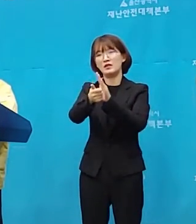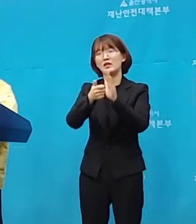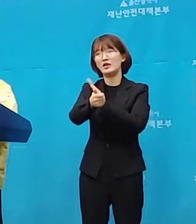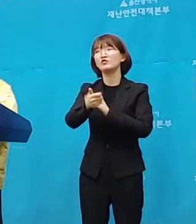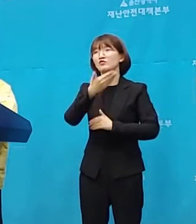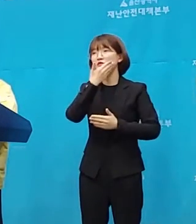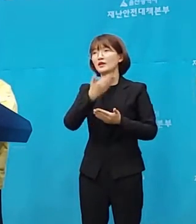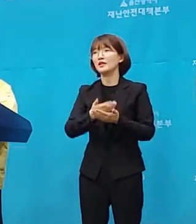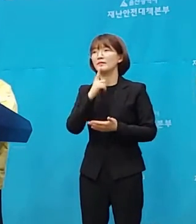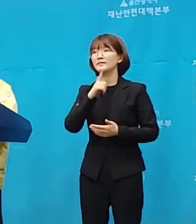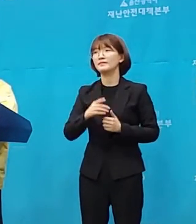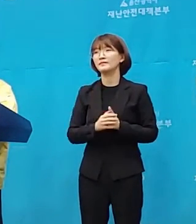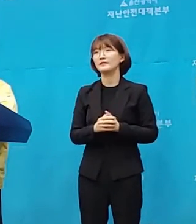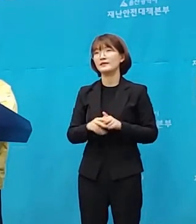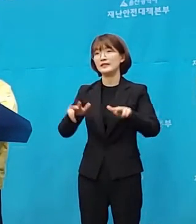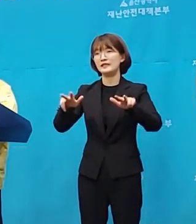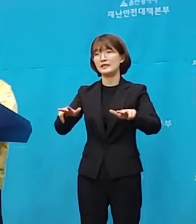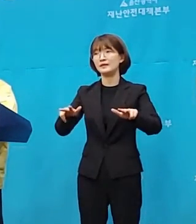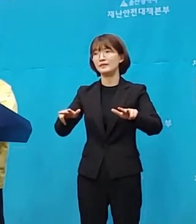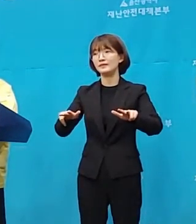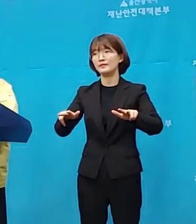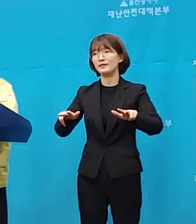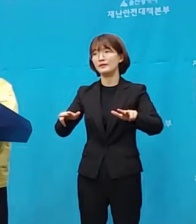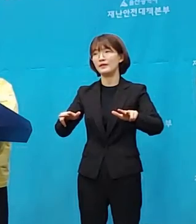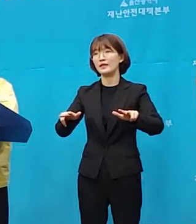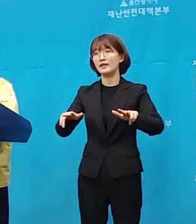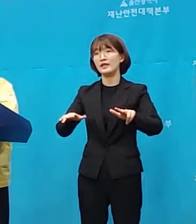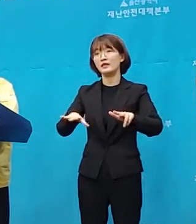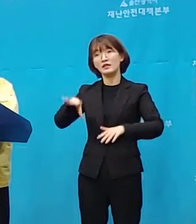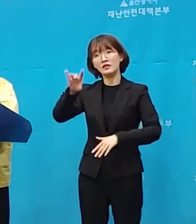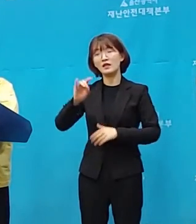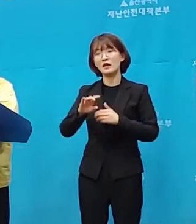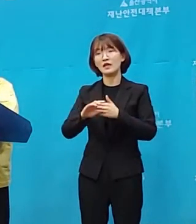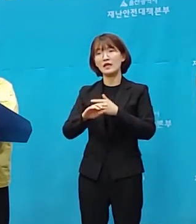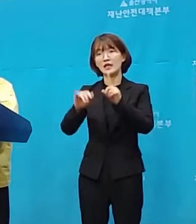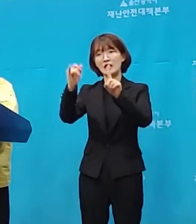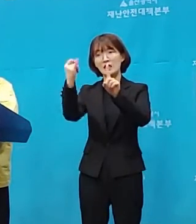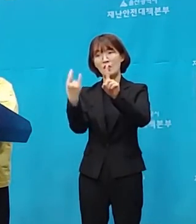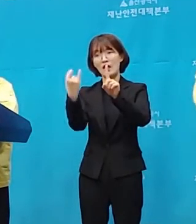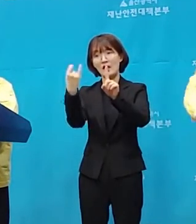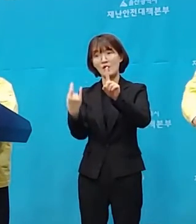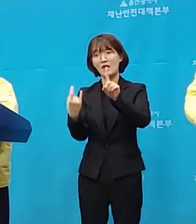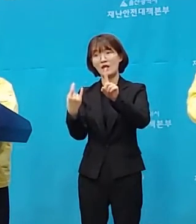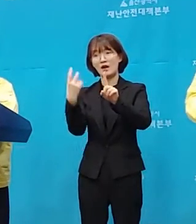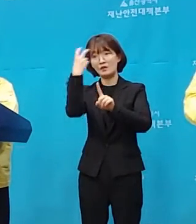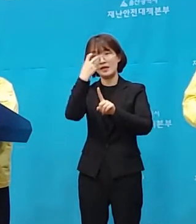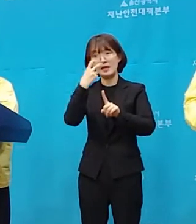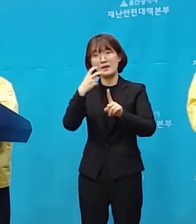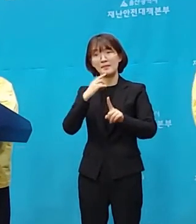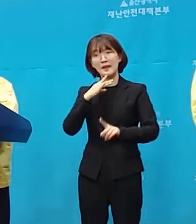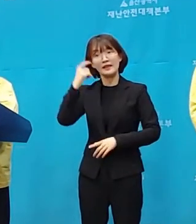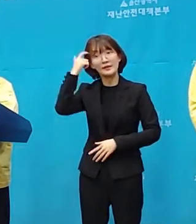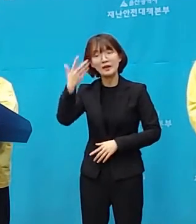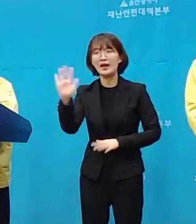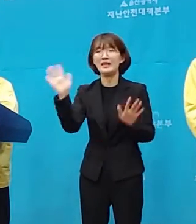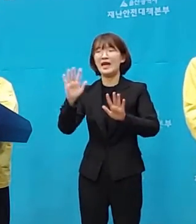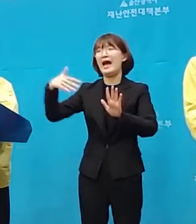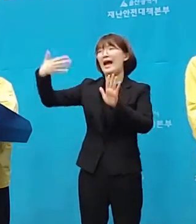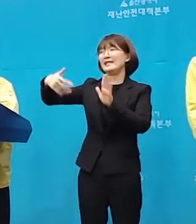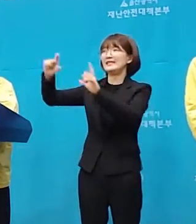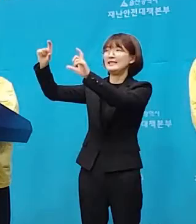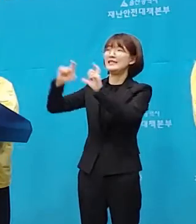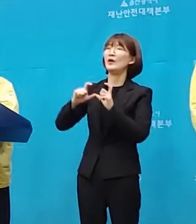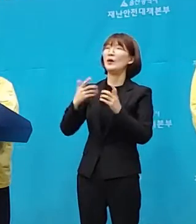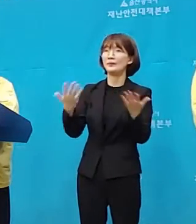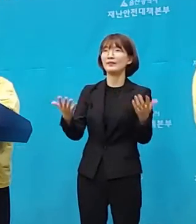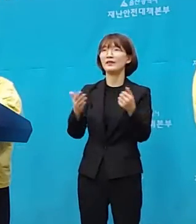중요하다. 현재는 그 일회성 그 조사로 지침이 내려왔습니다. 그런 게 다 안 내려왔습니다. 그런 말이 없습니다. 그